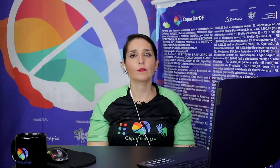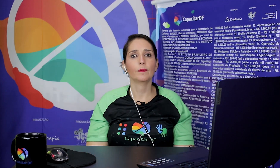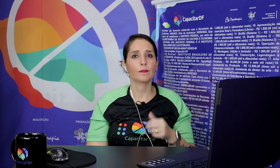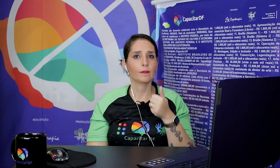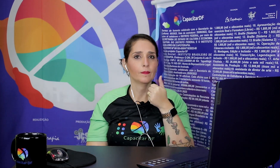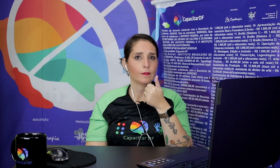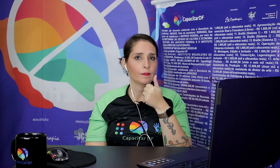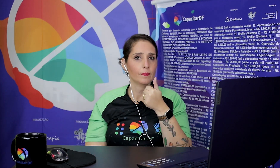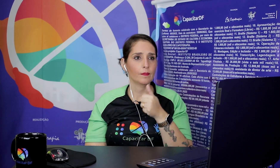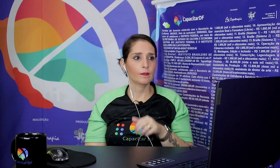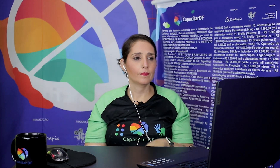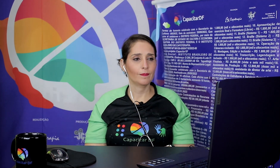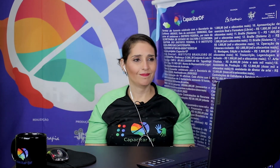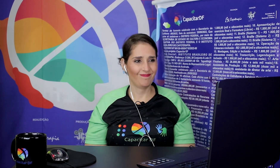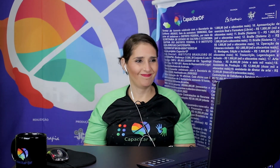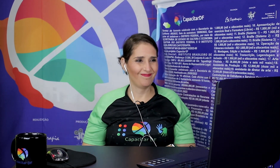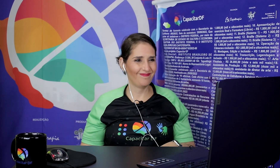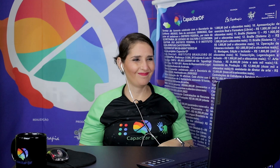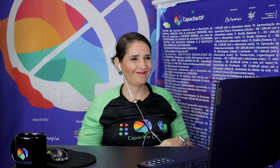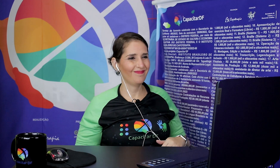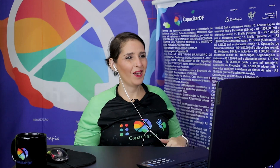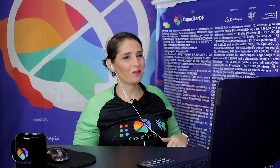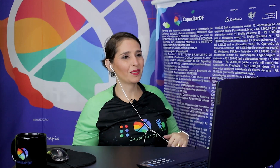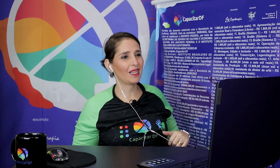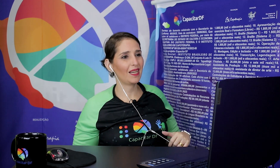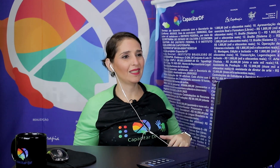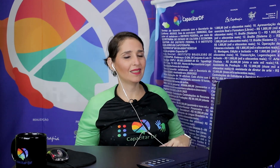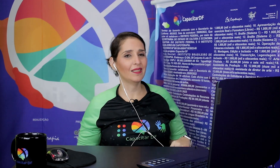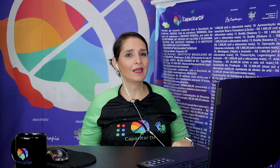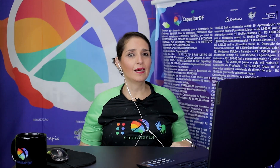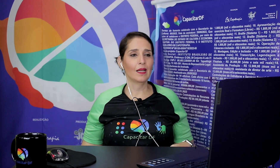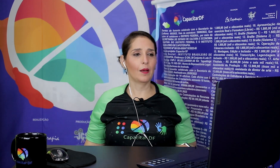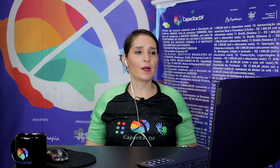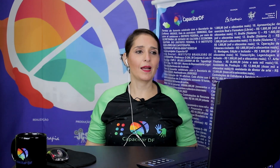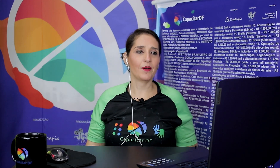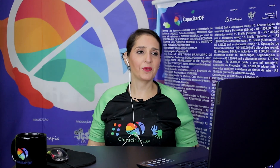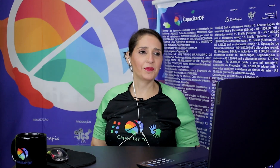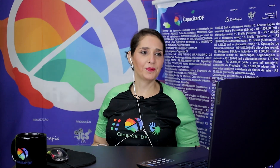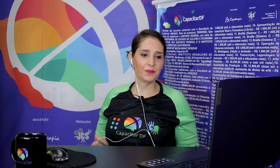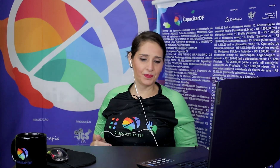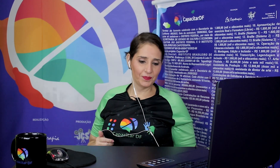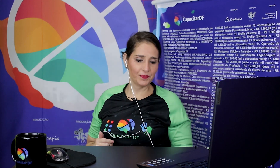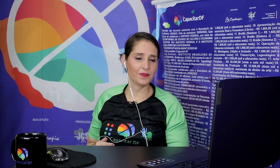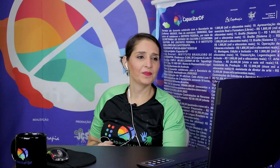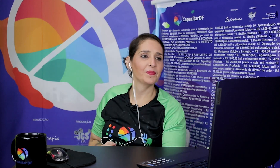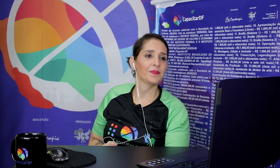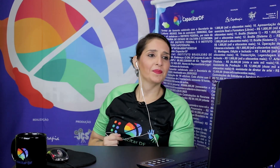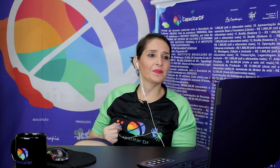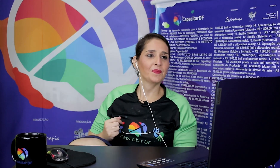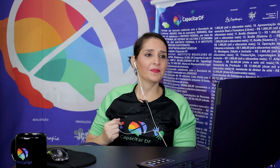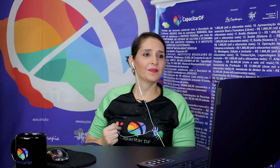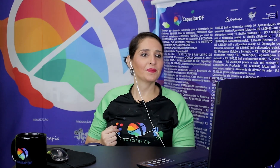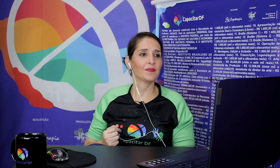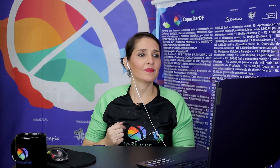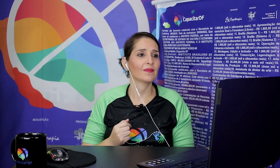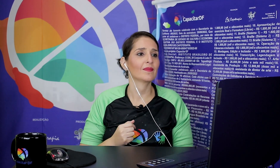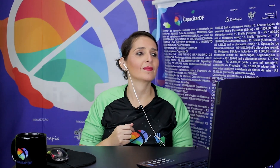direciona. Show. Beleza, obrigada, viu? Por nada. Cabral.